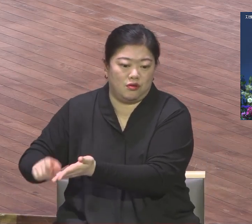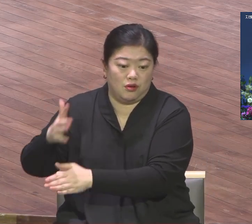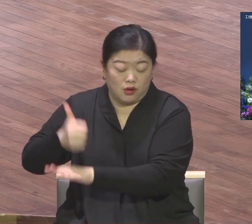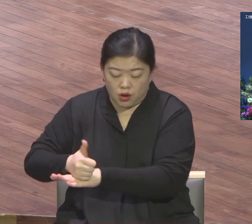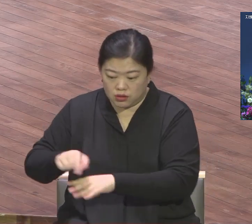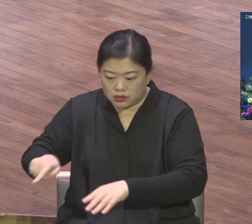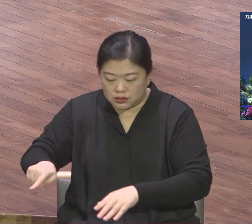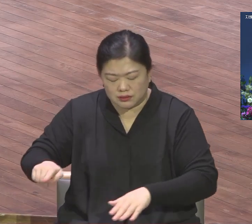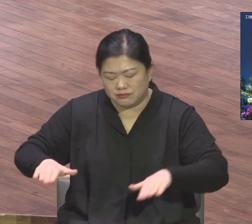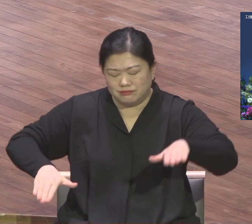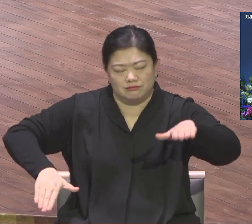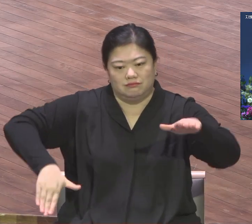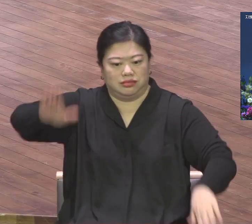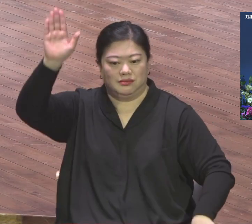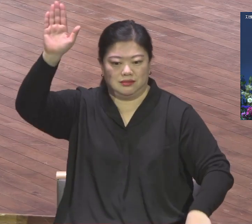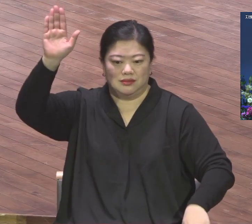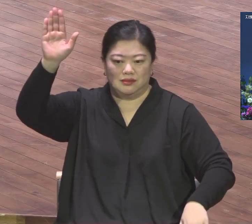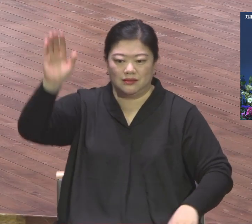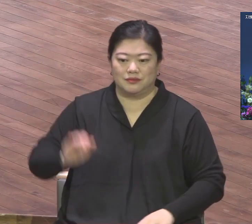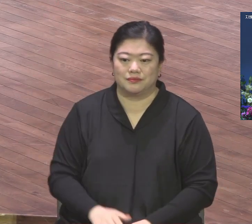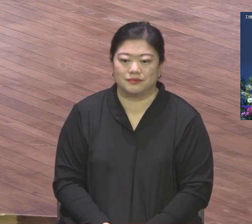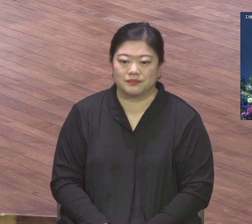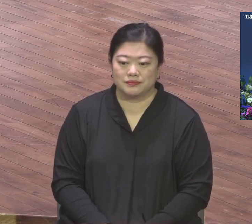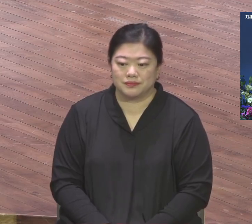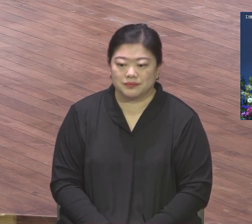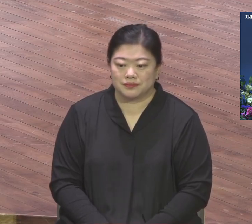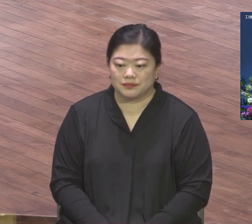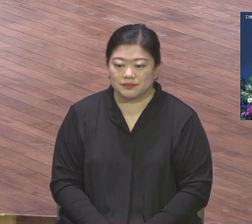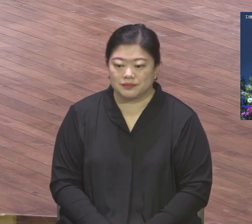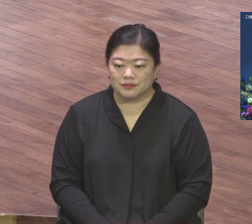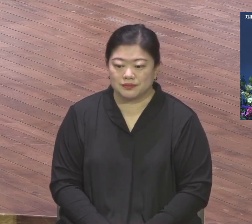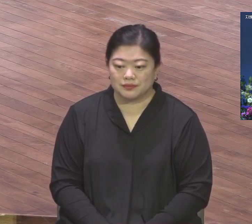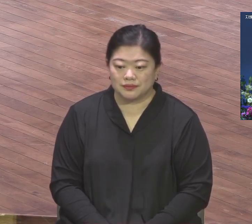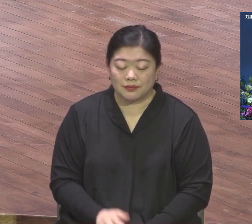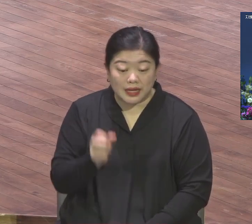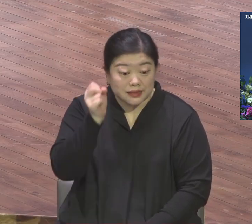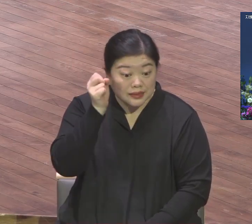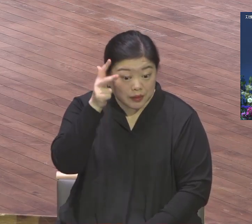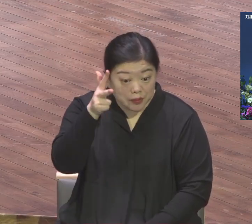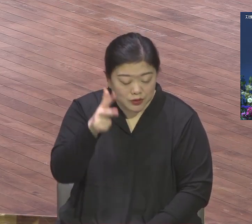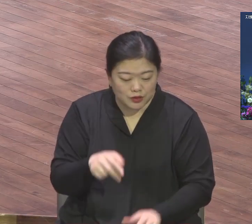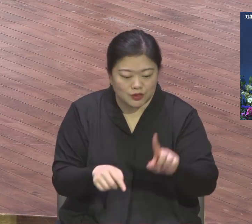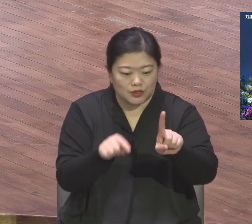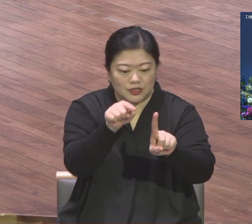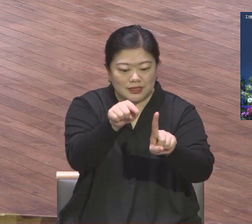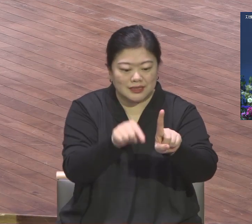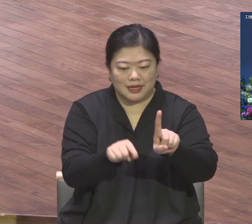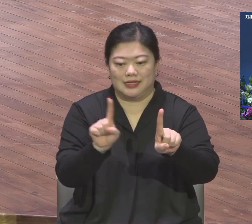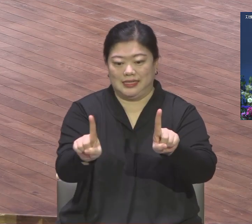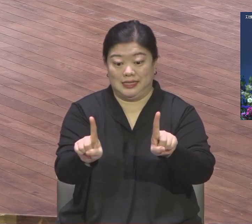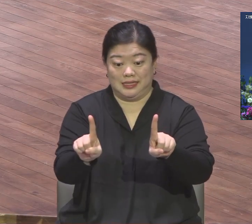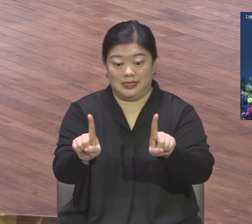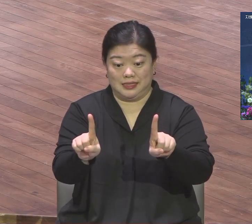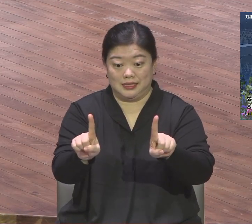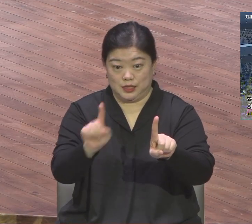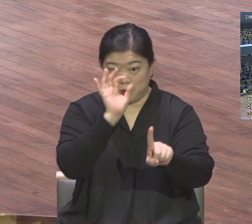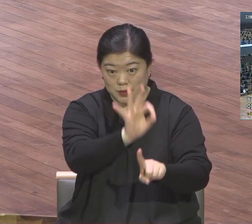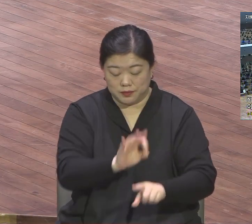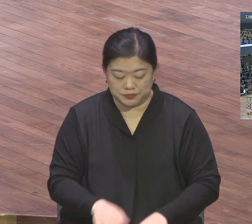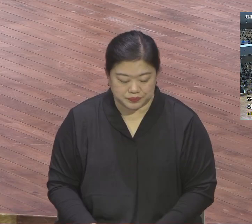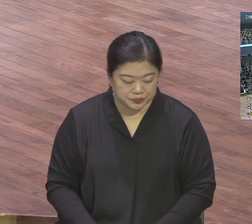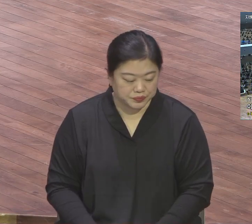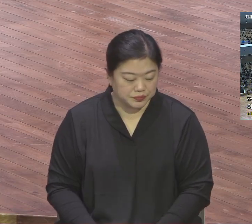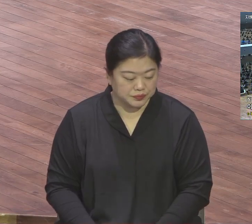잠언 1장 2절로 5절에 보면 잠언의 기록 목적이 나와 있잖아요. 이는